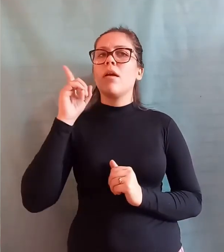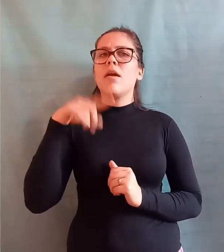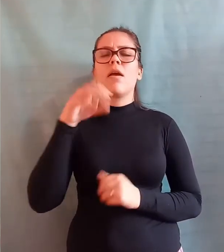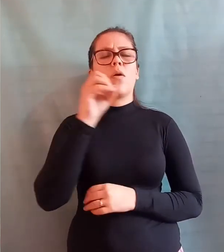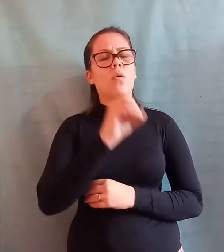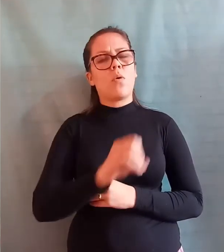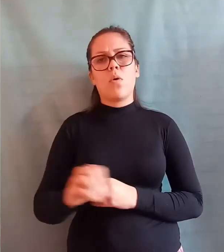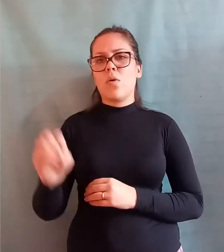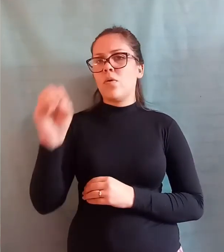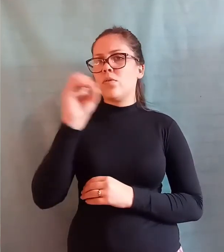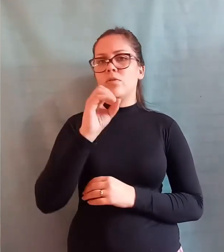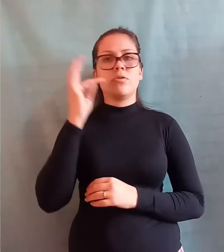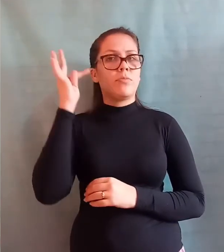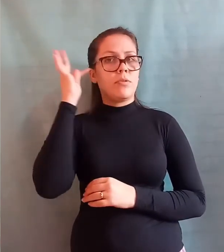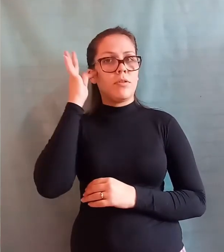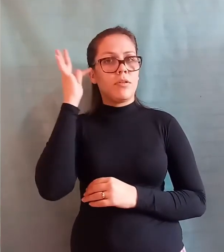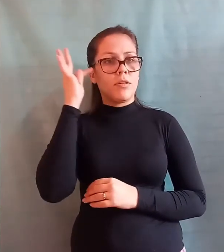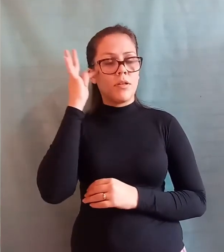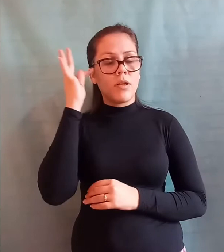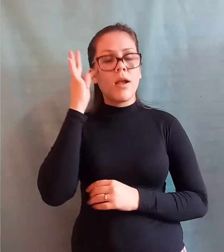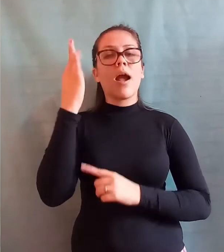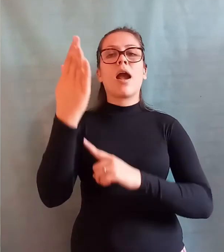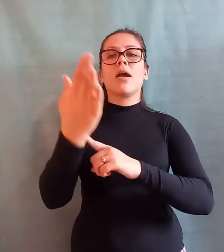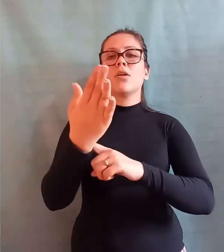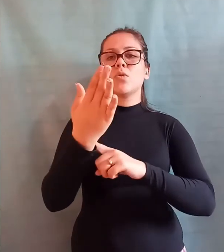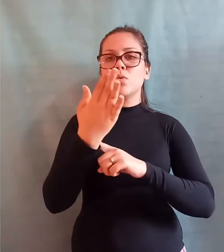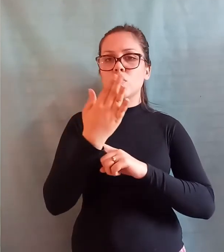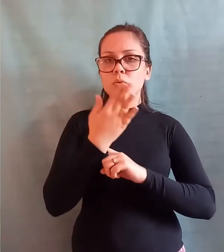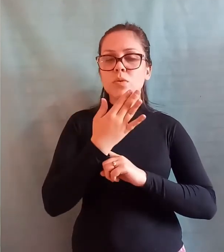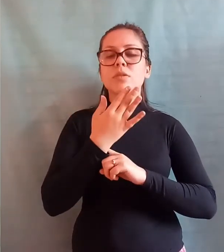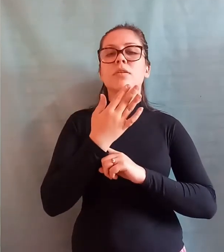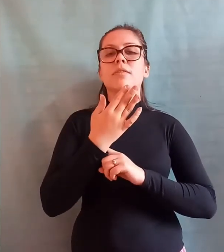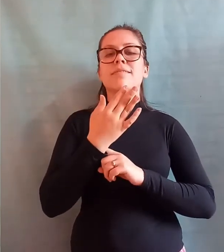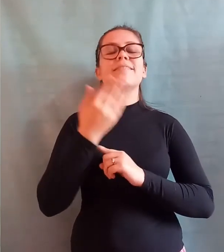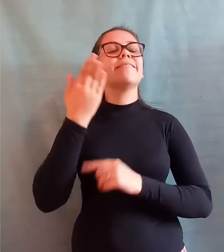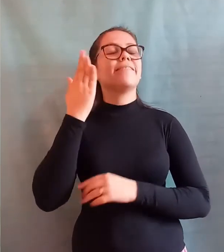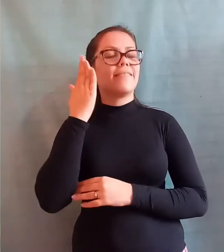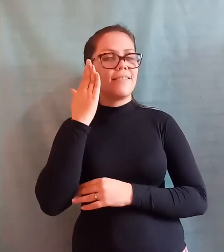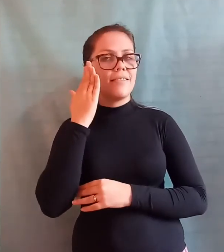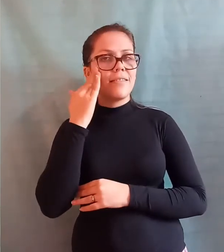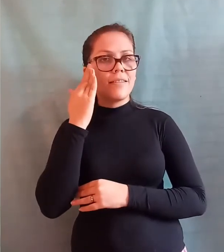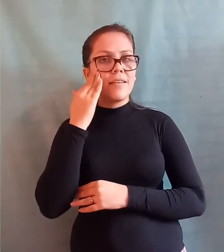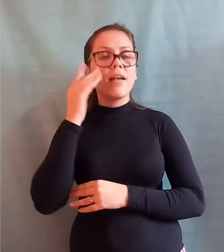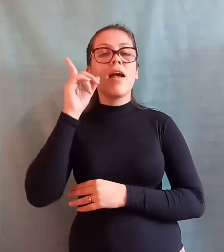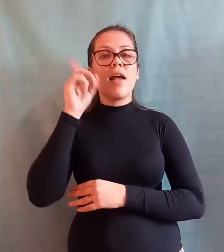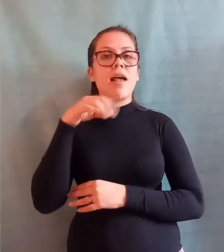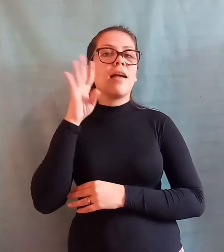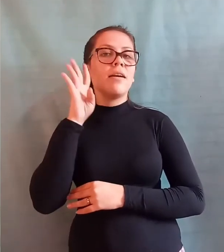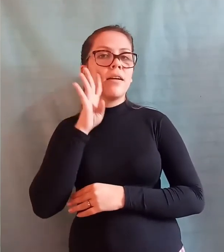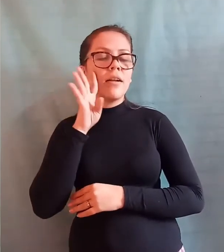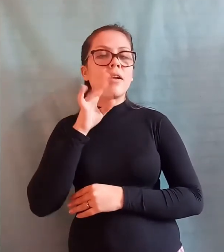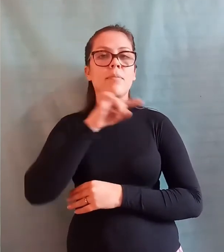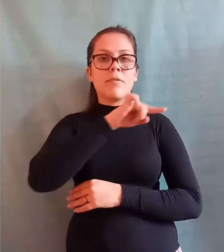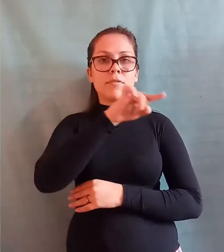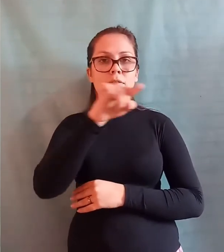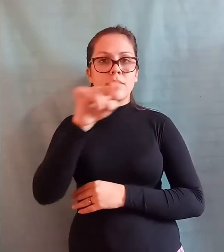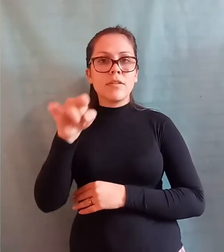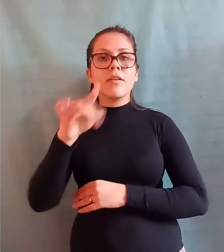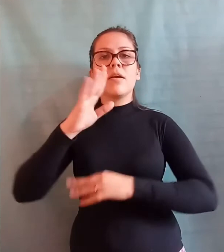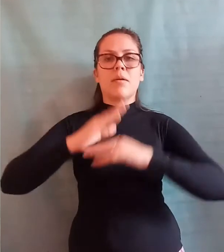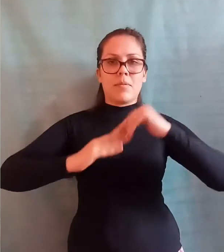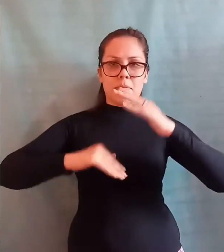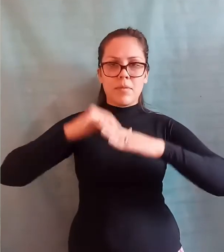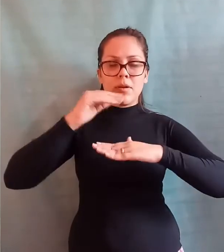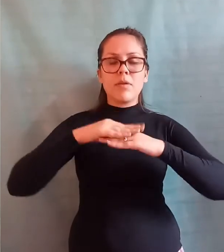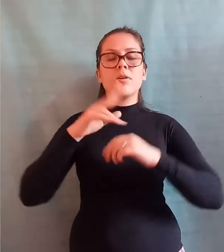ferramenta maravilhosa, ela me ajuda muito e eu tenho certeza que vai ser muito legal para